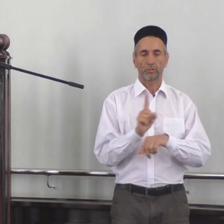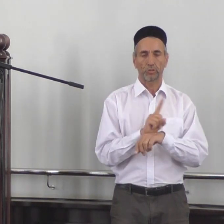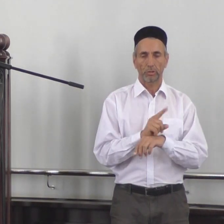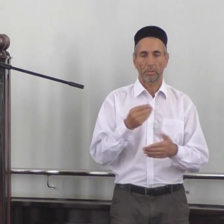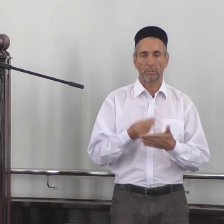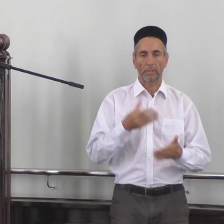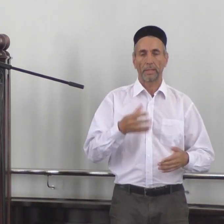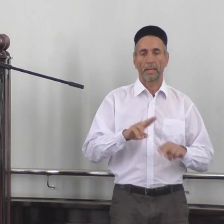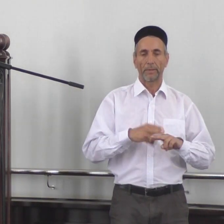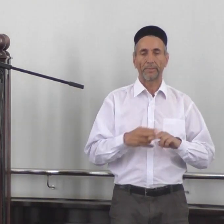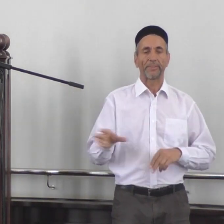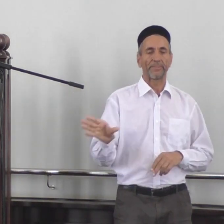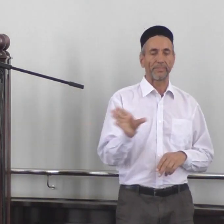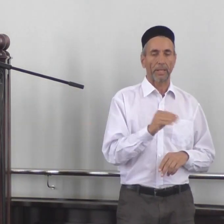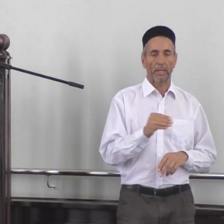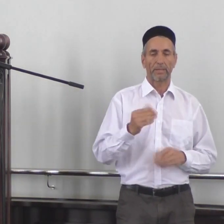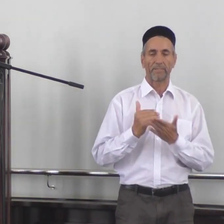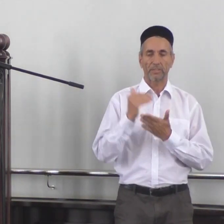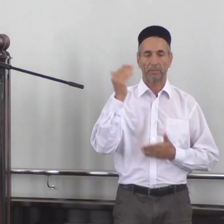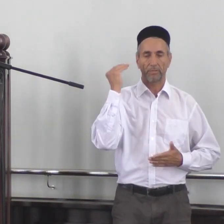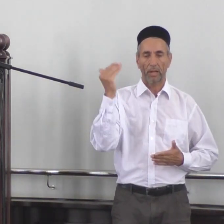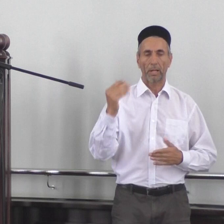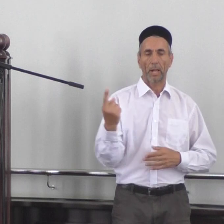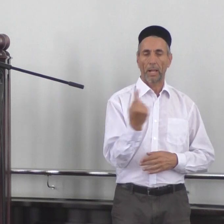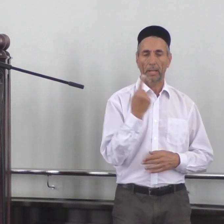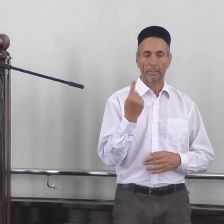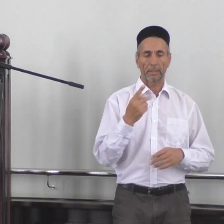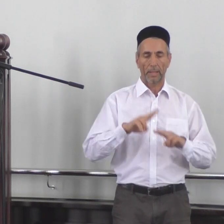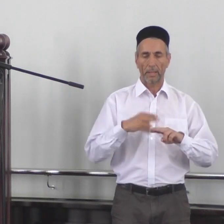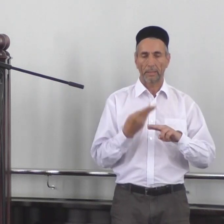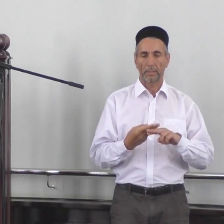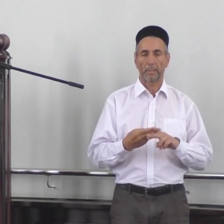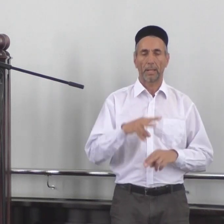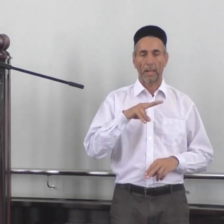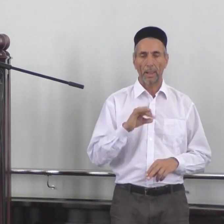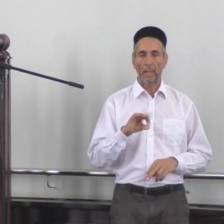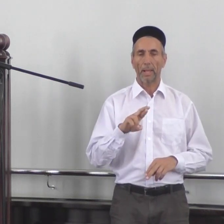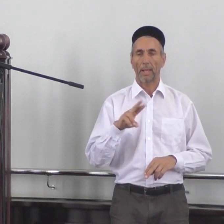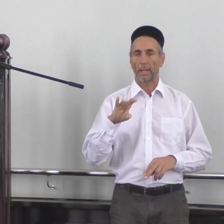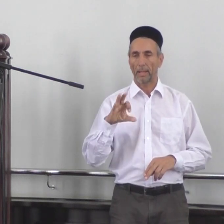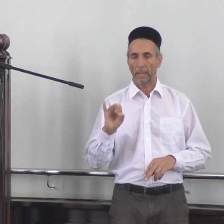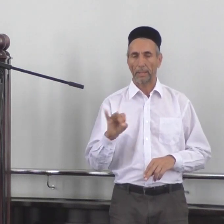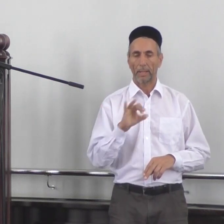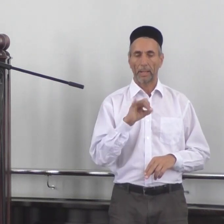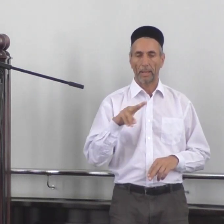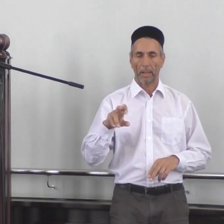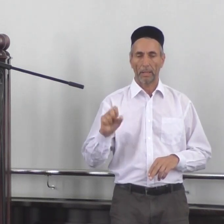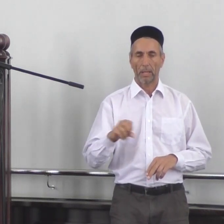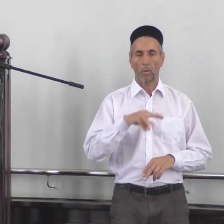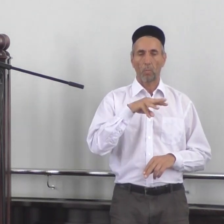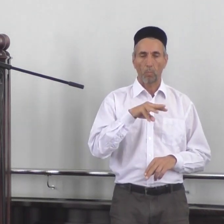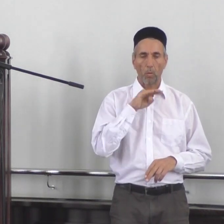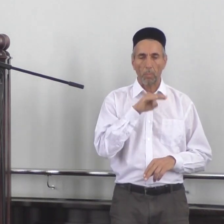сәгатьләрдә Аллаһ бар икәнлеген, бер икәнлеген ант итеп, La ilaha illallah Muhammadur